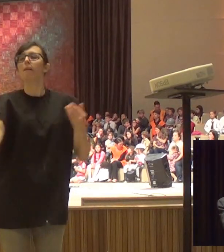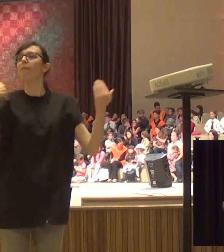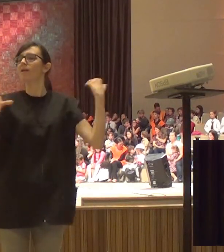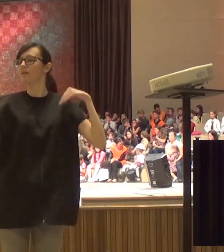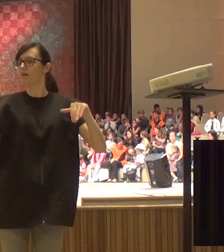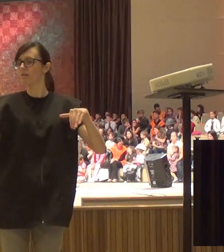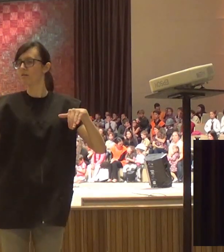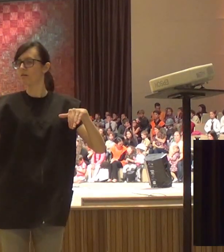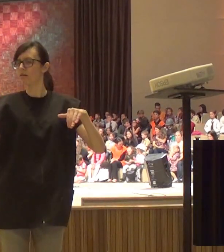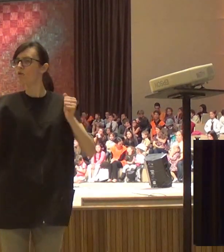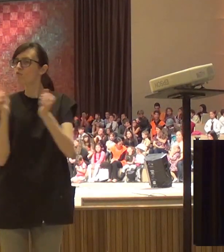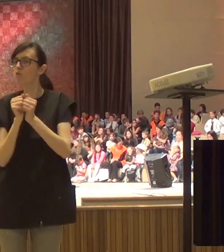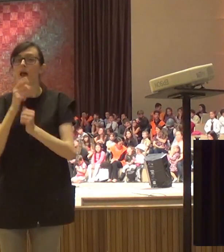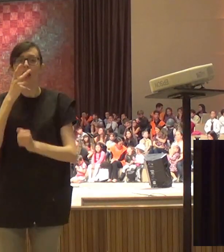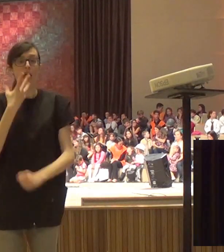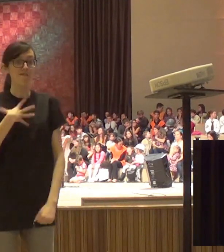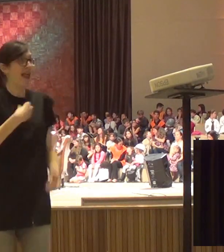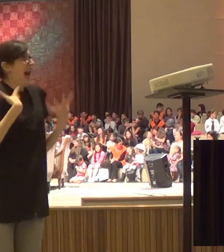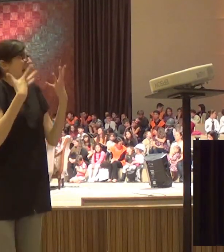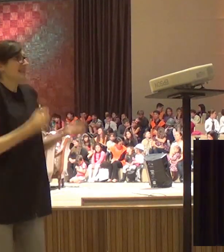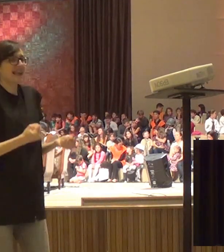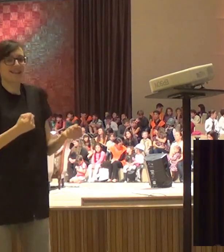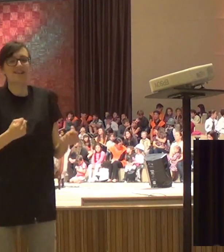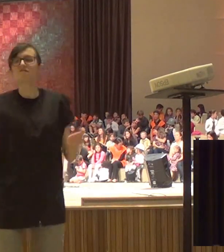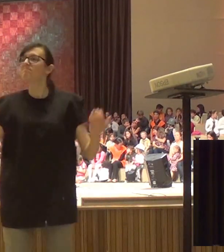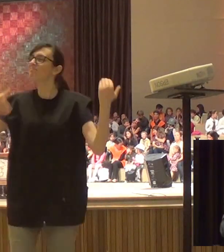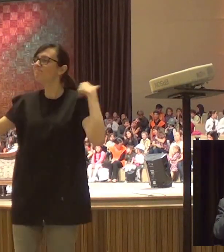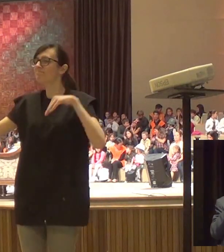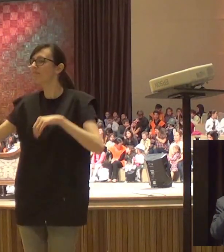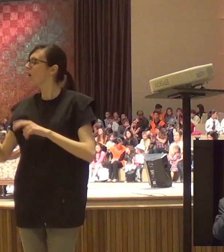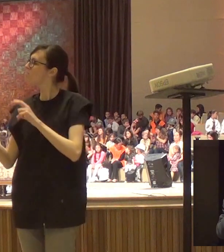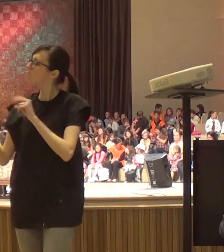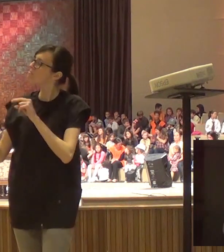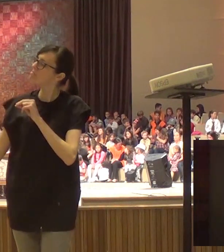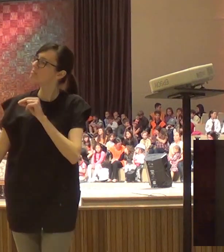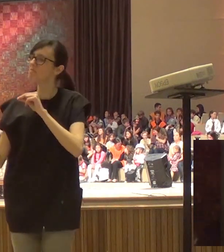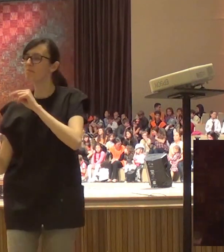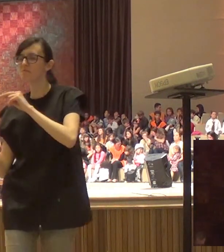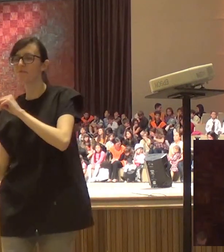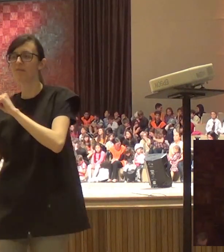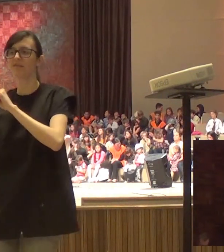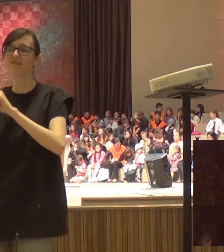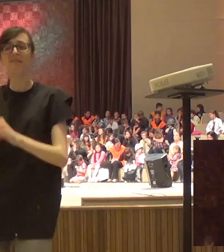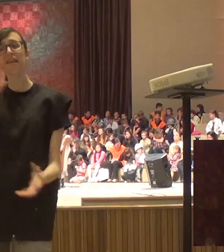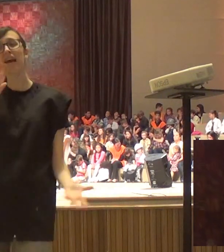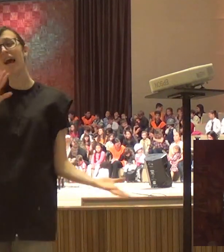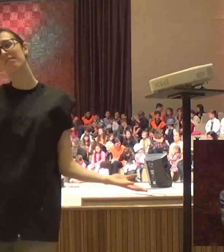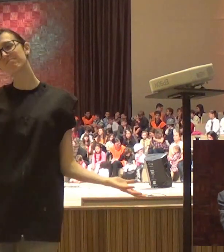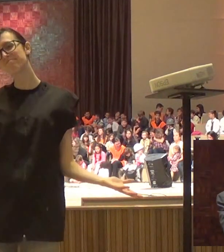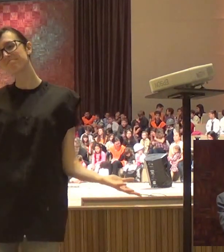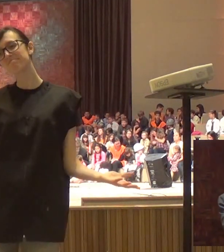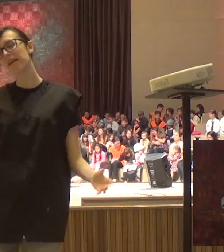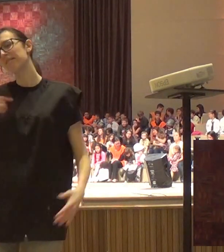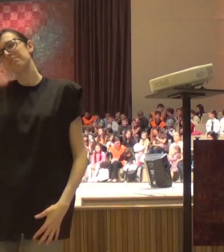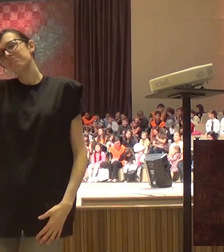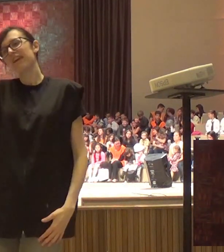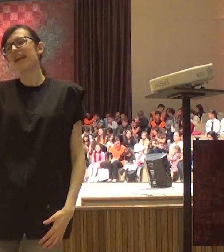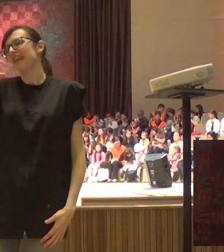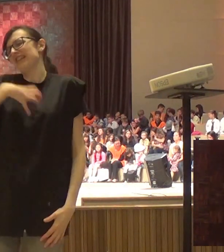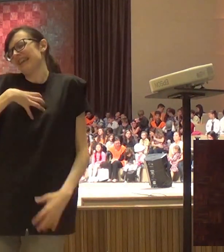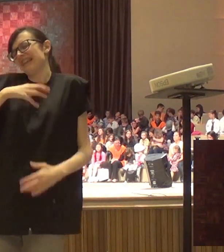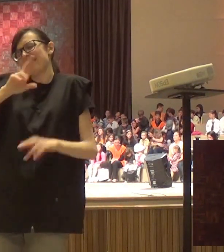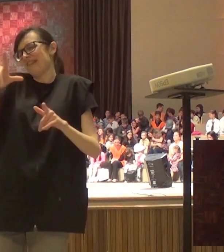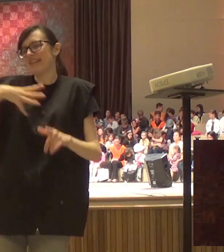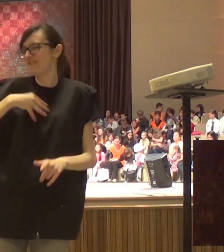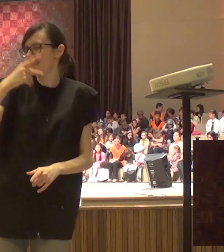e tomava um café com ela. Era o jeito de ele abrir o coração da sua filha, né? Então, são maneiras criativas, né?